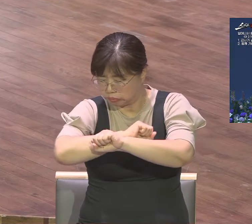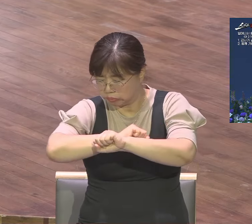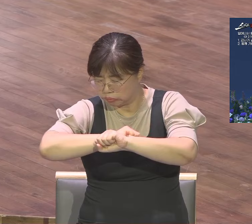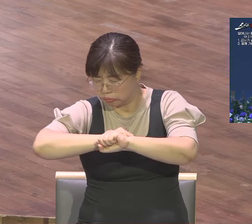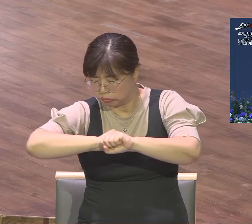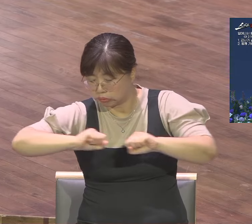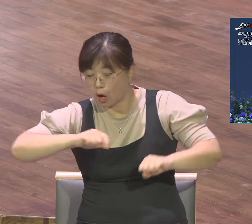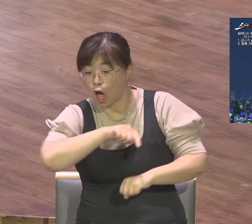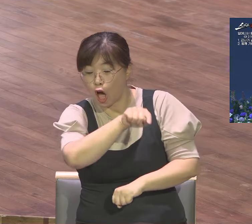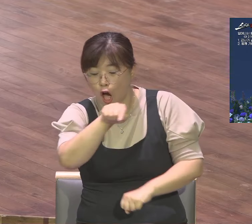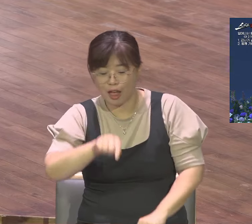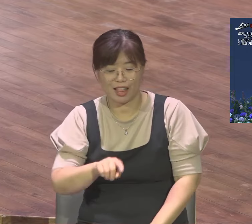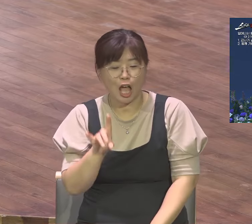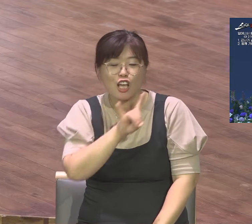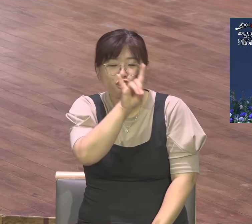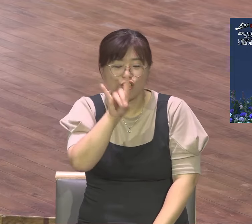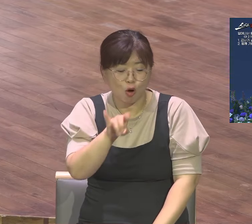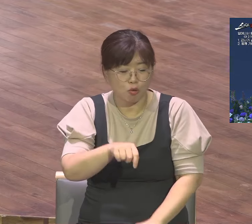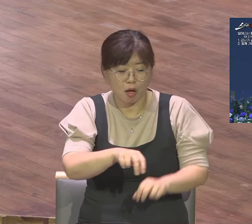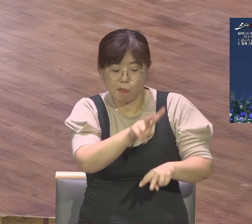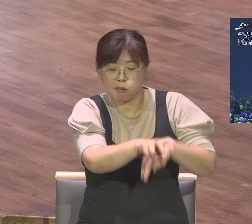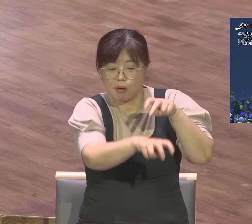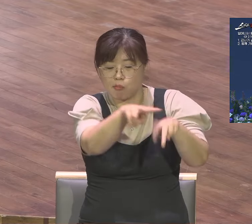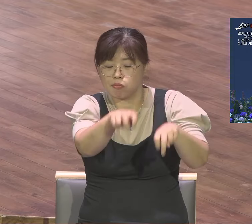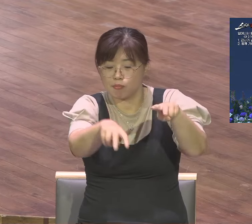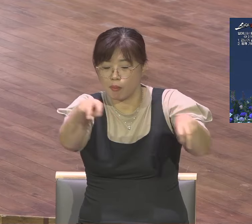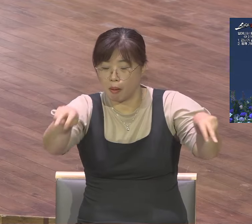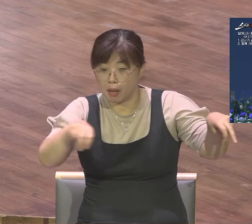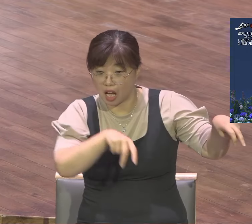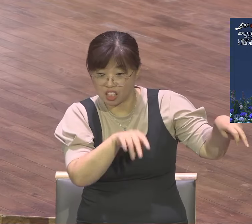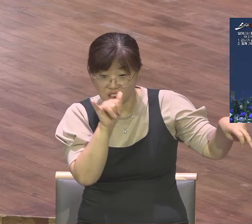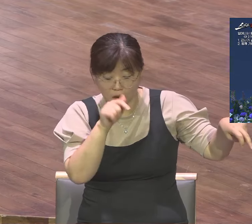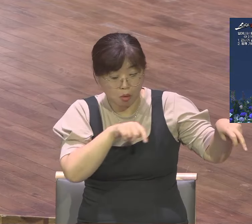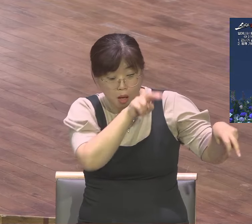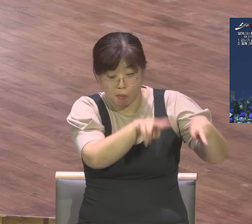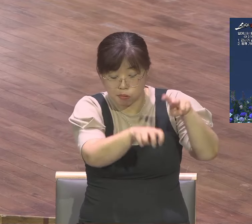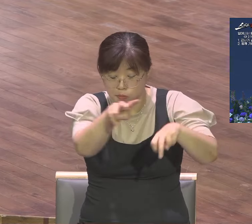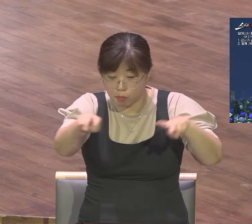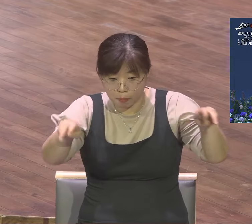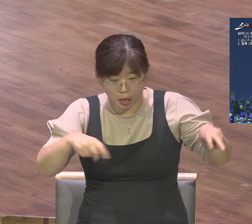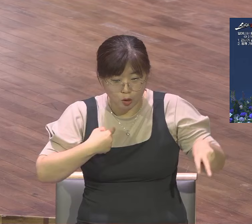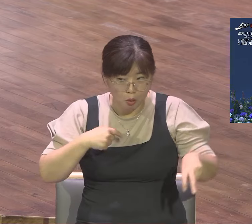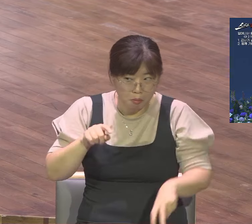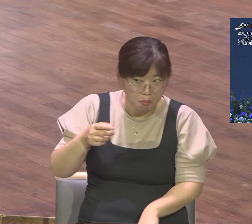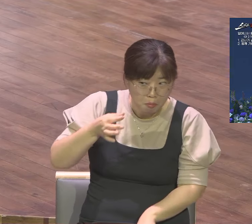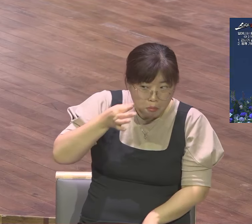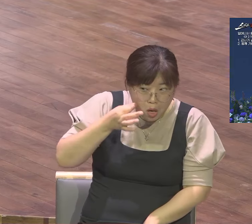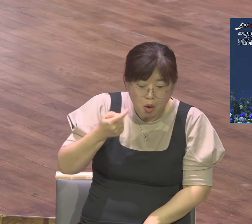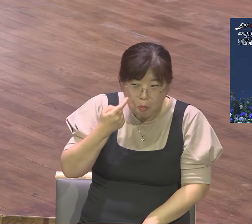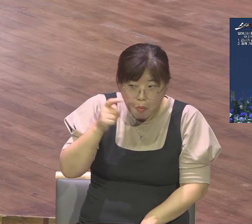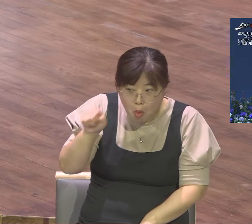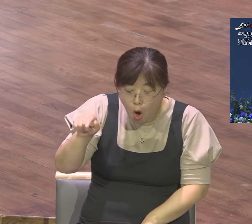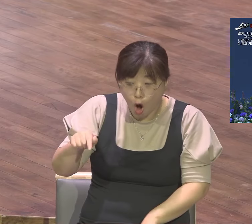파고 뿌리를 갉아먹고 그래서 막 다 그냥 농사를 다 망쳐버려.